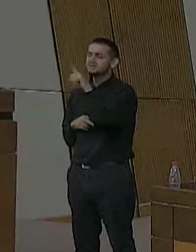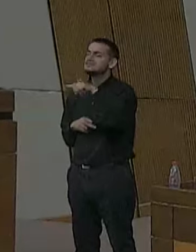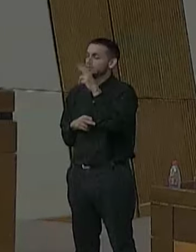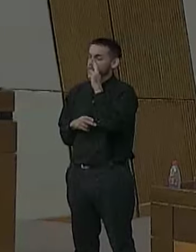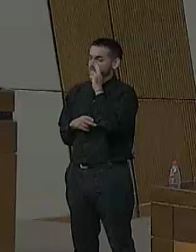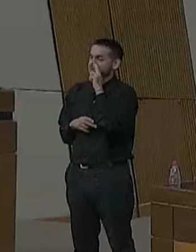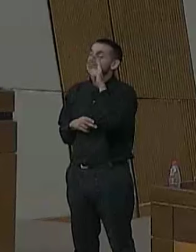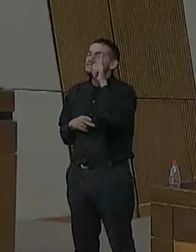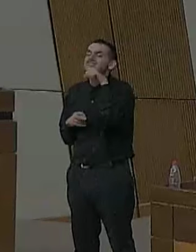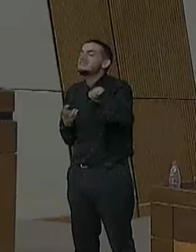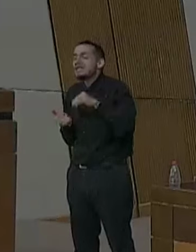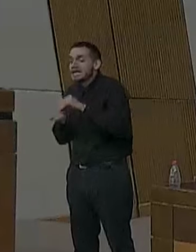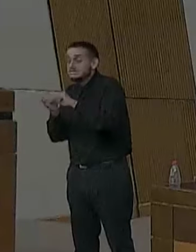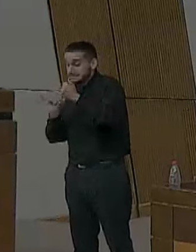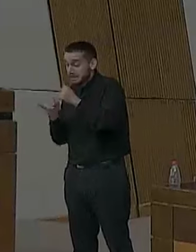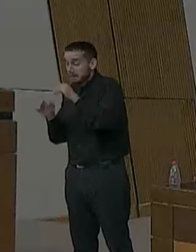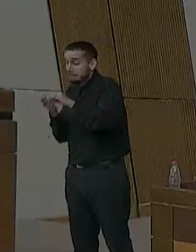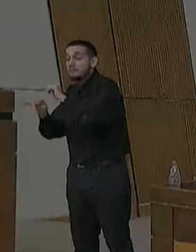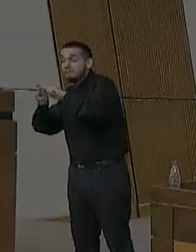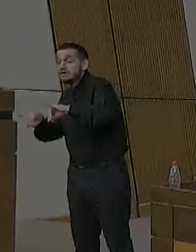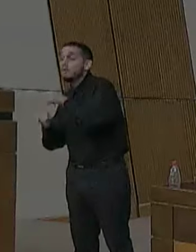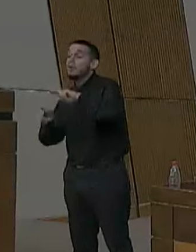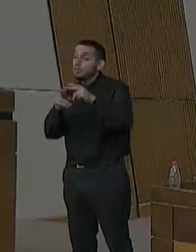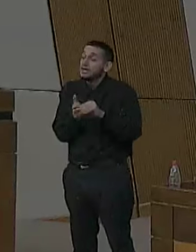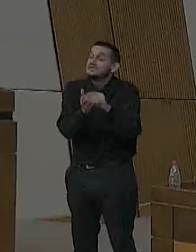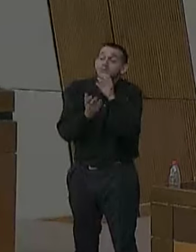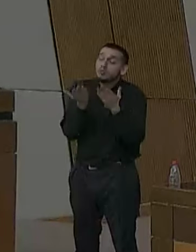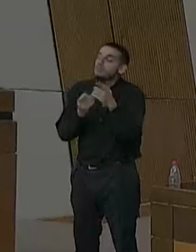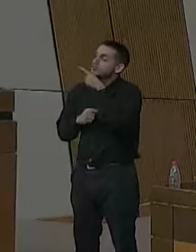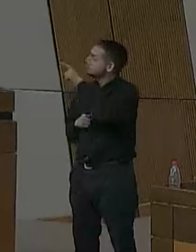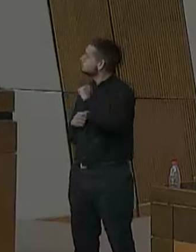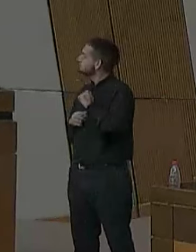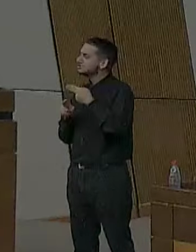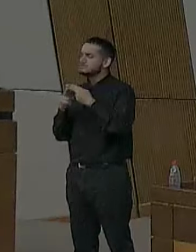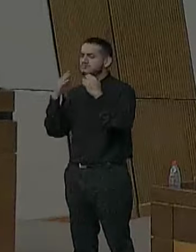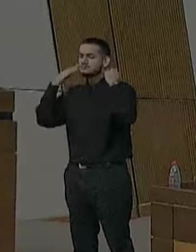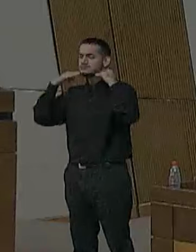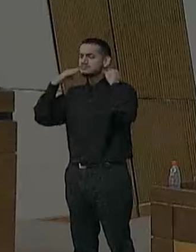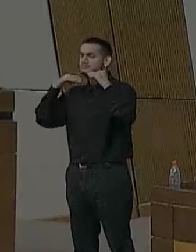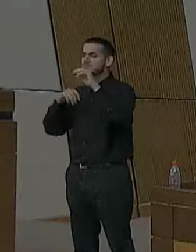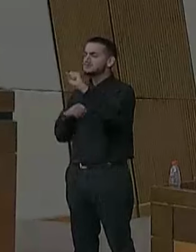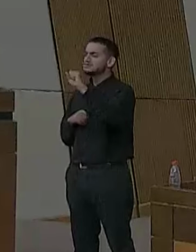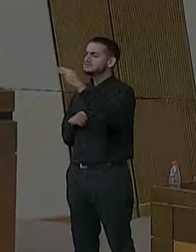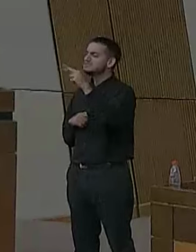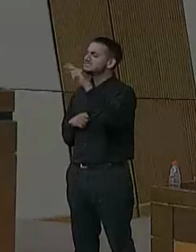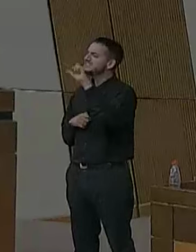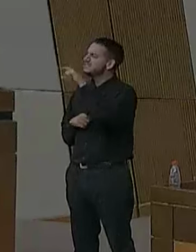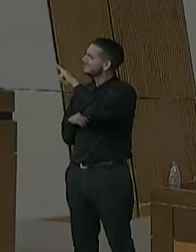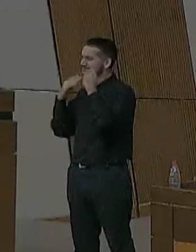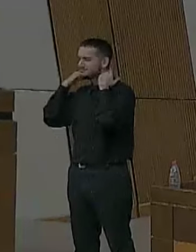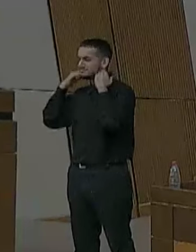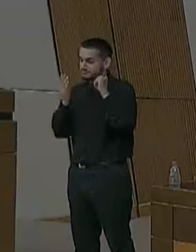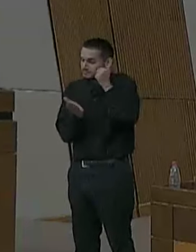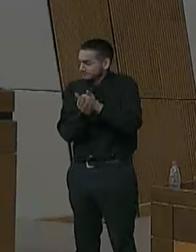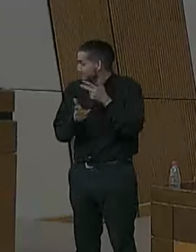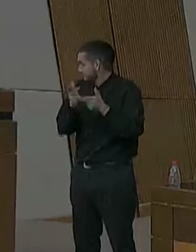hay que operativizar esto. Entonces, con la compañera Shirley vamos a estar un poquito comentando los siguientes pasos para activar todo este proceso. Entonces, Anto,